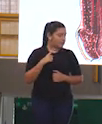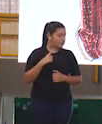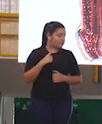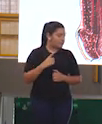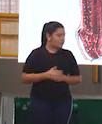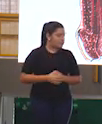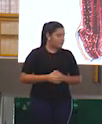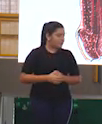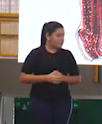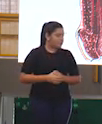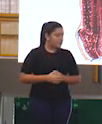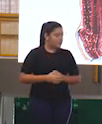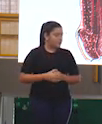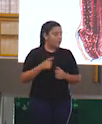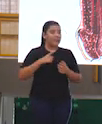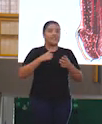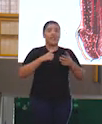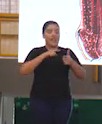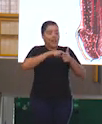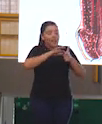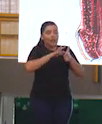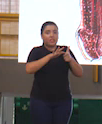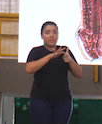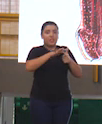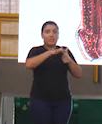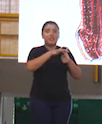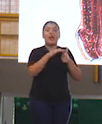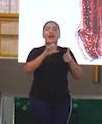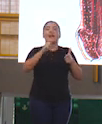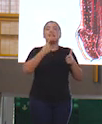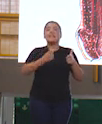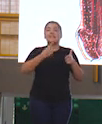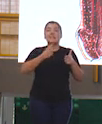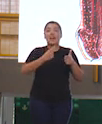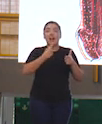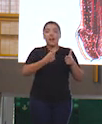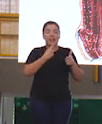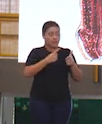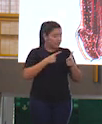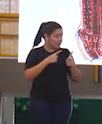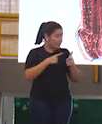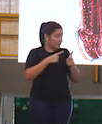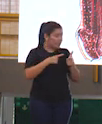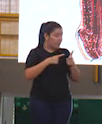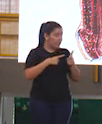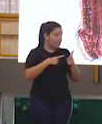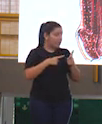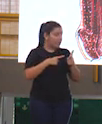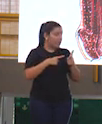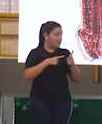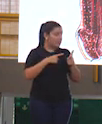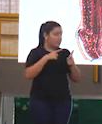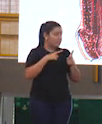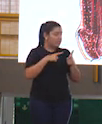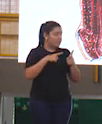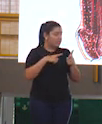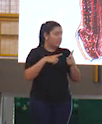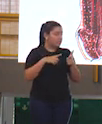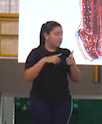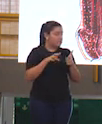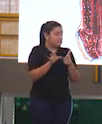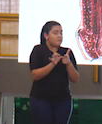corpos cavernosos que recebem sangue, e à sua direita você vai ver um corte transversal do pênis, destacando